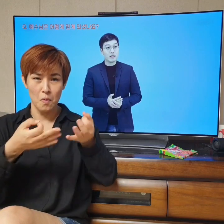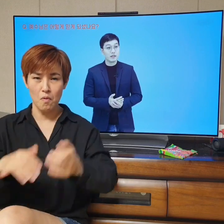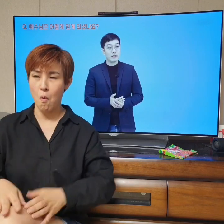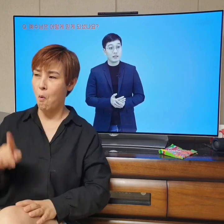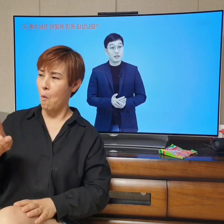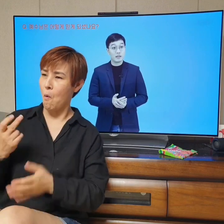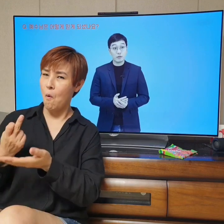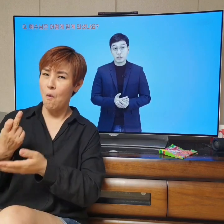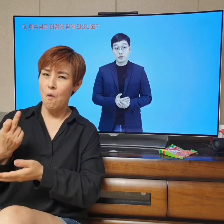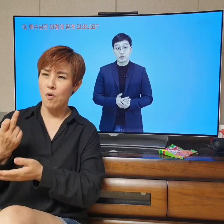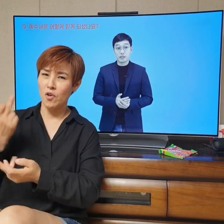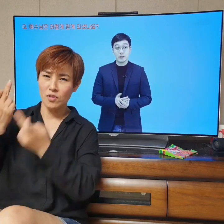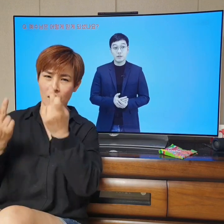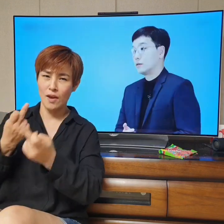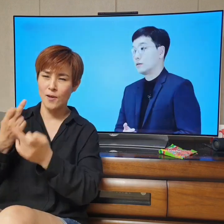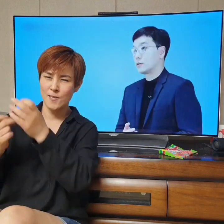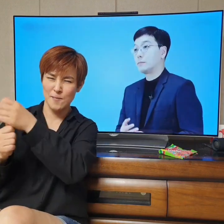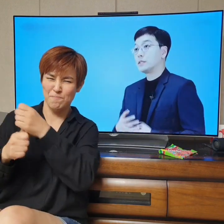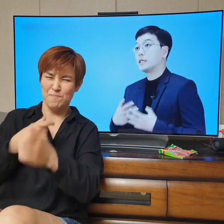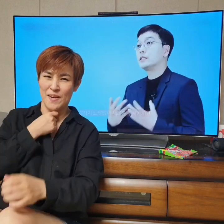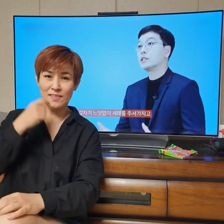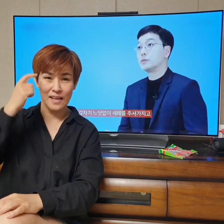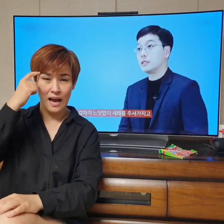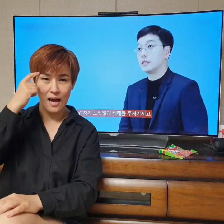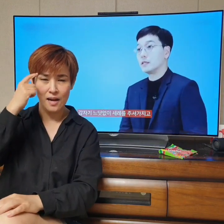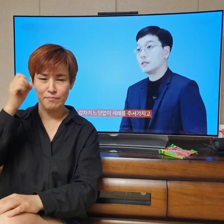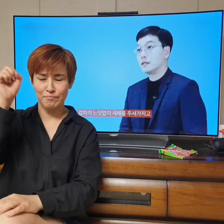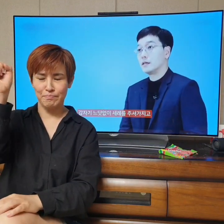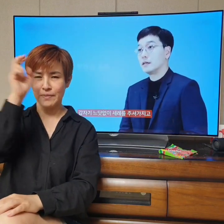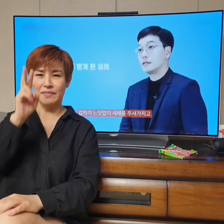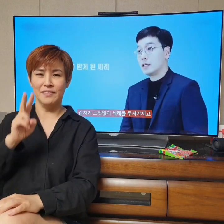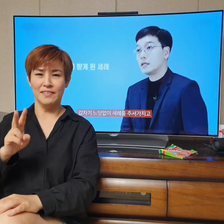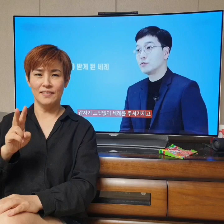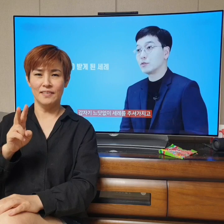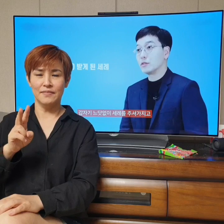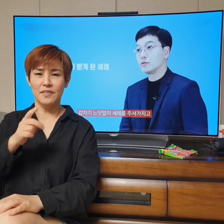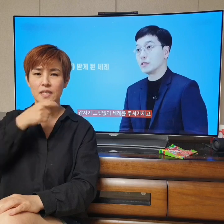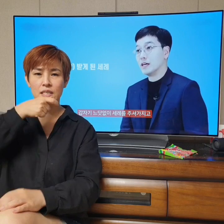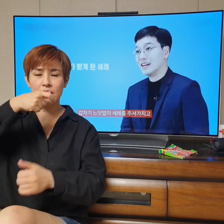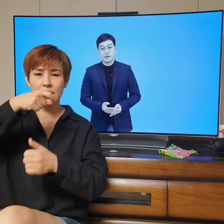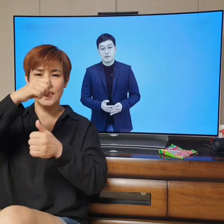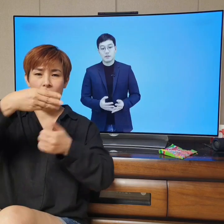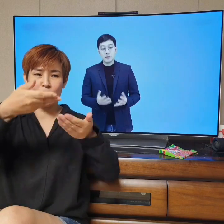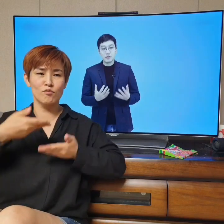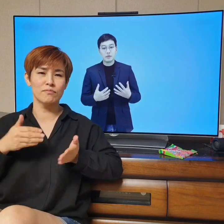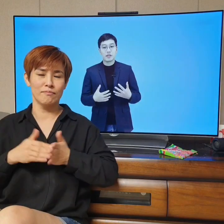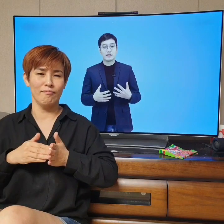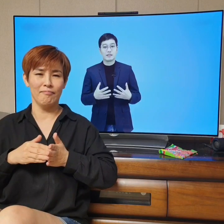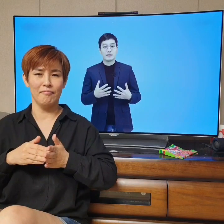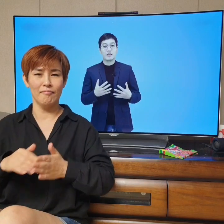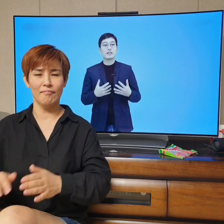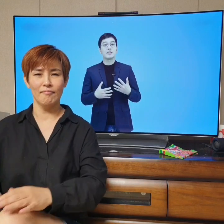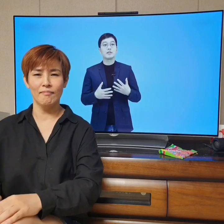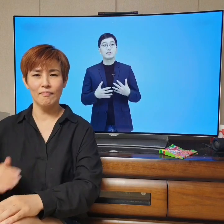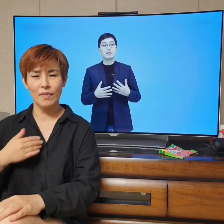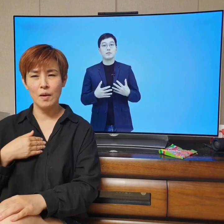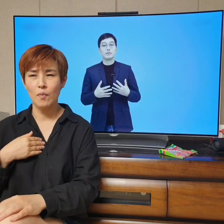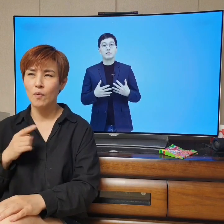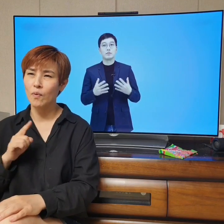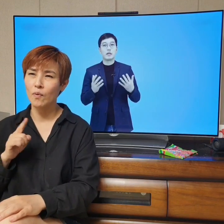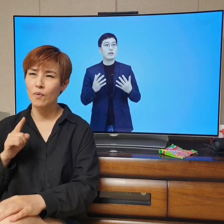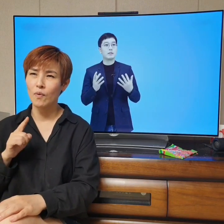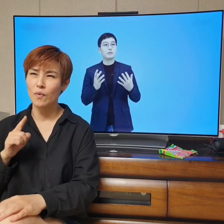형제를 놓치면 안 되겠다라는 생각을 하고 계셨을 거 아니에요? 그래서 갑자기 느닷없이 세례를 주셔가지고 제가 특별히 뭐 이렇게 되게